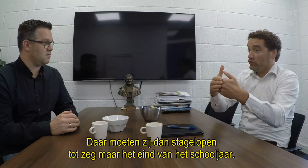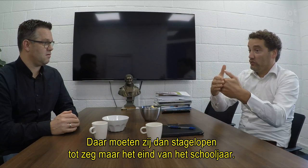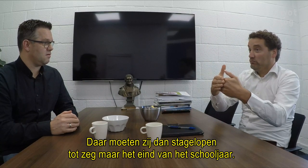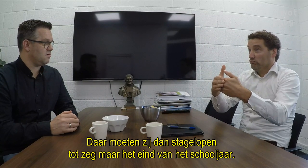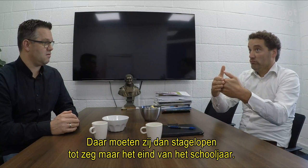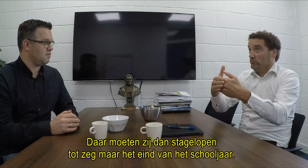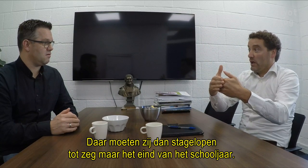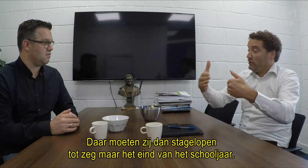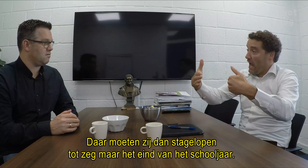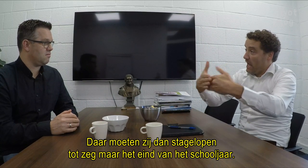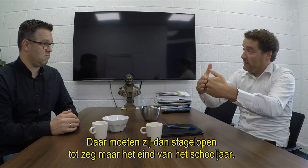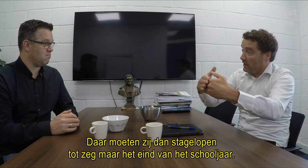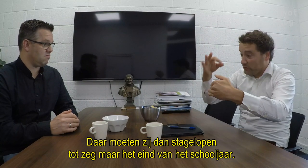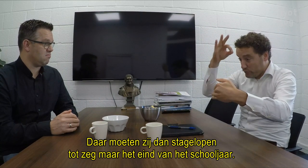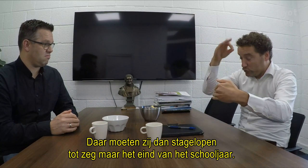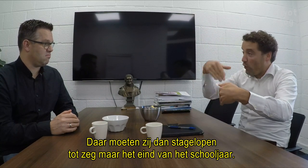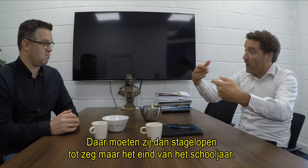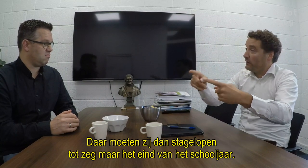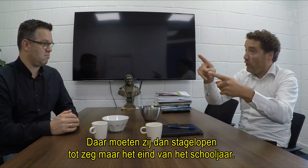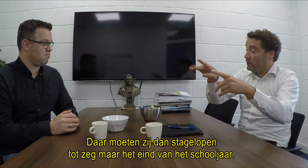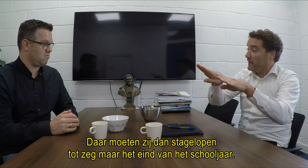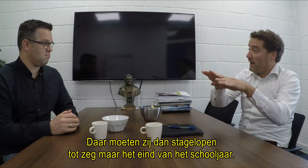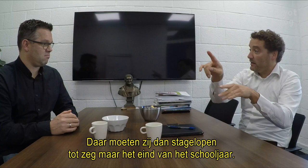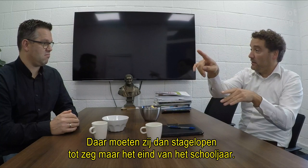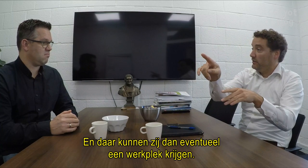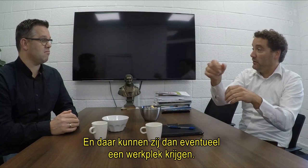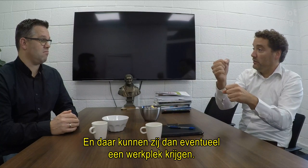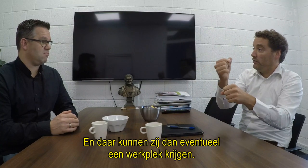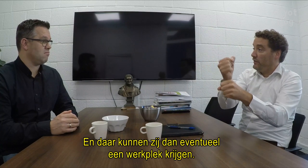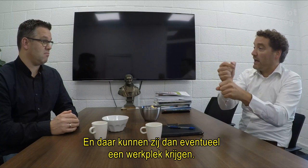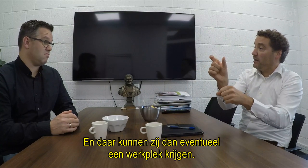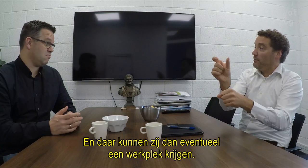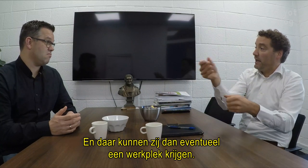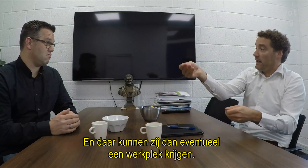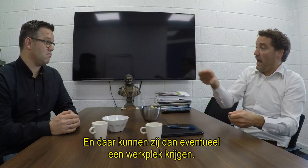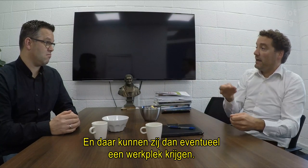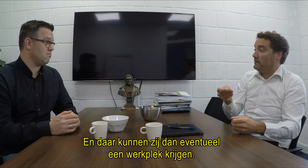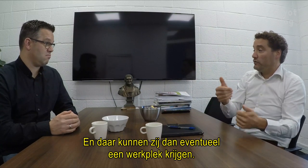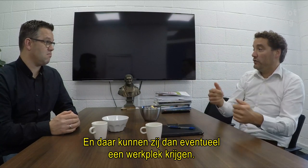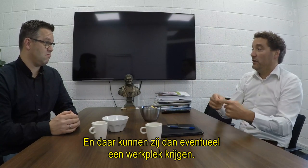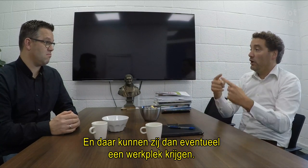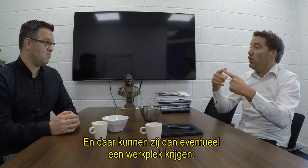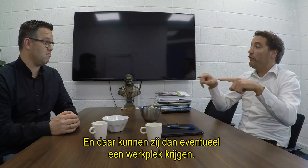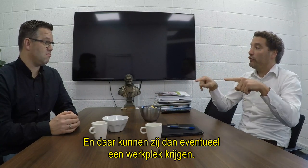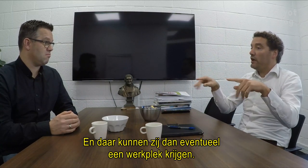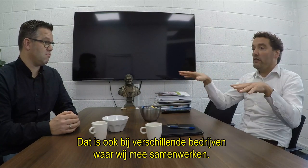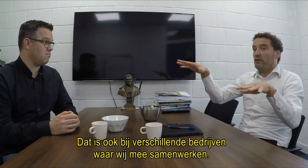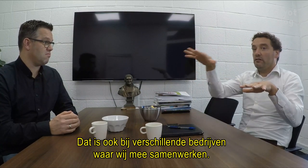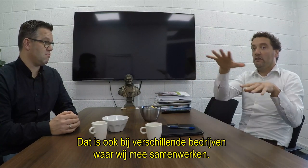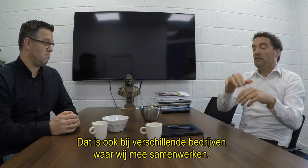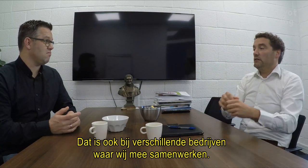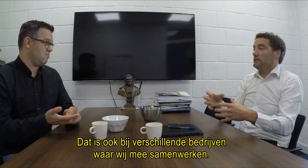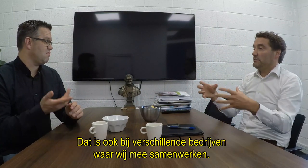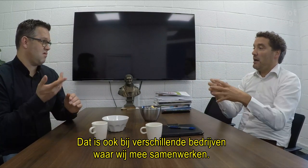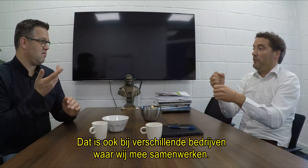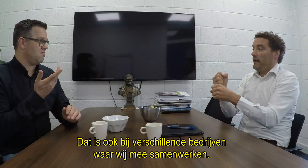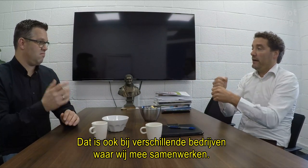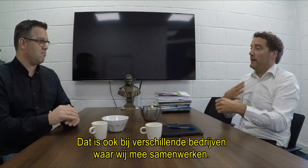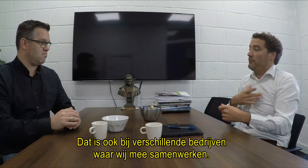lopen tot zeg maar het eind van het schooljaar. En dan kunnen ze eventueel een werkplek krijgen. En dat is ook op verschillende bedrijven waar wij